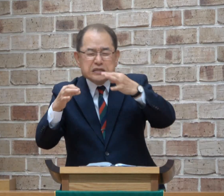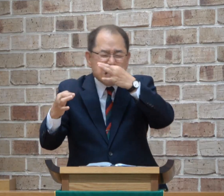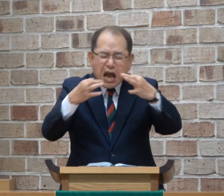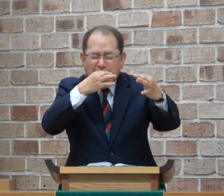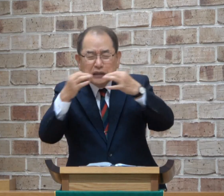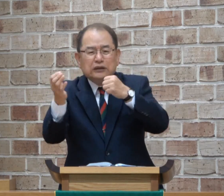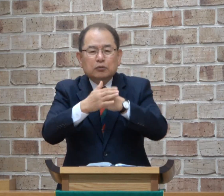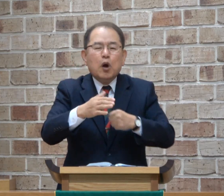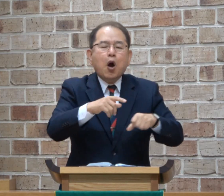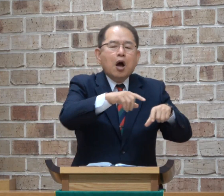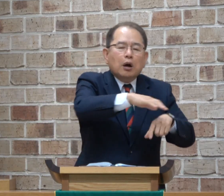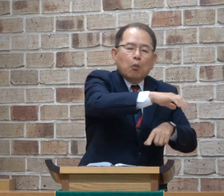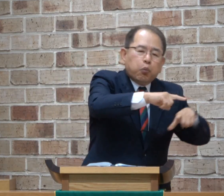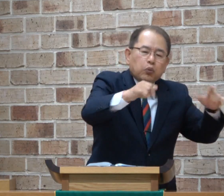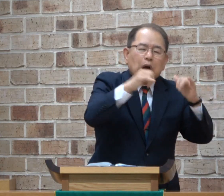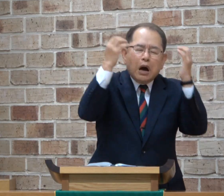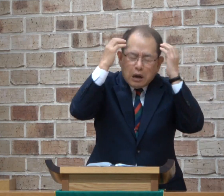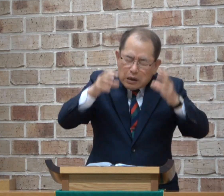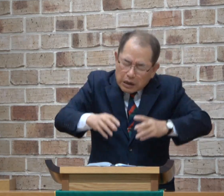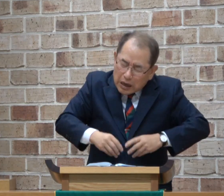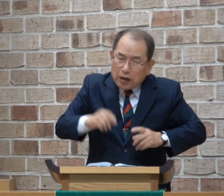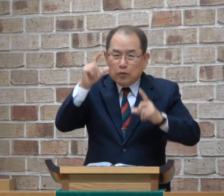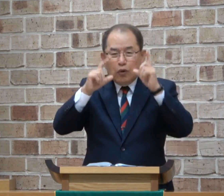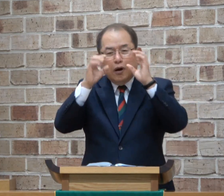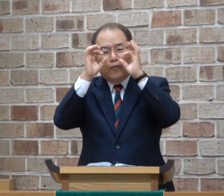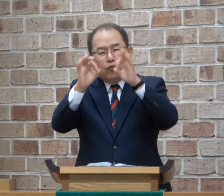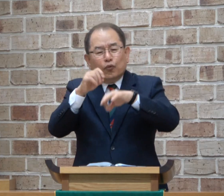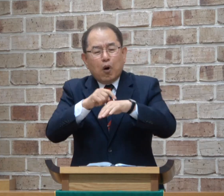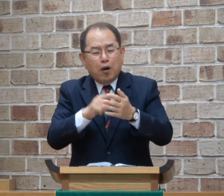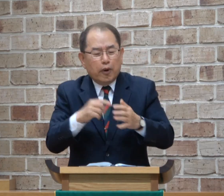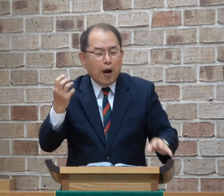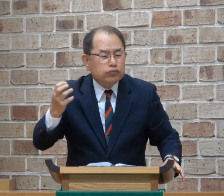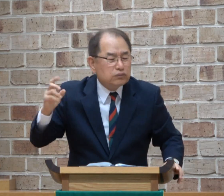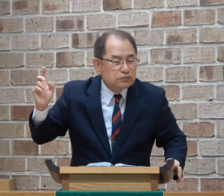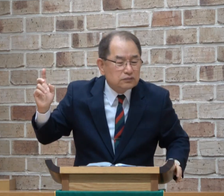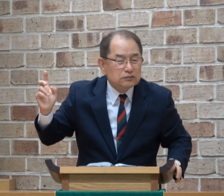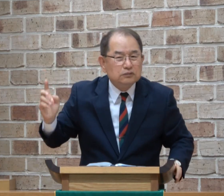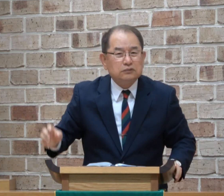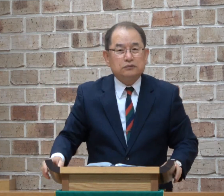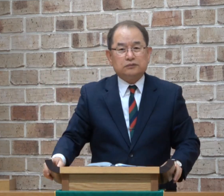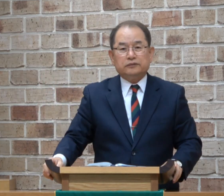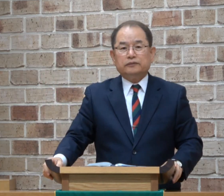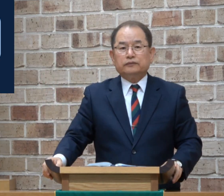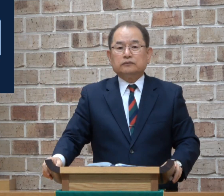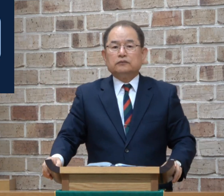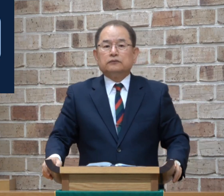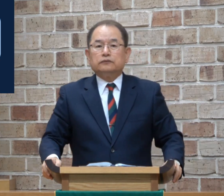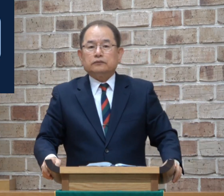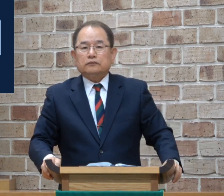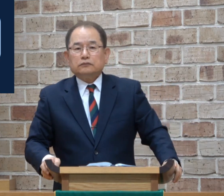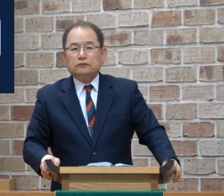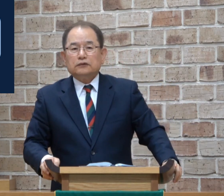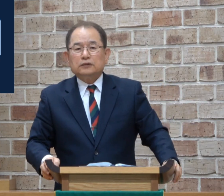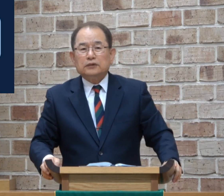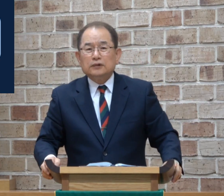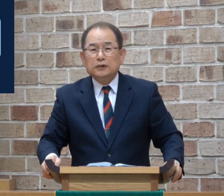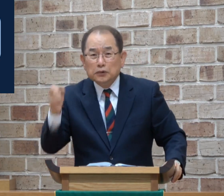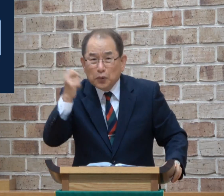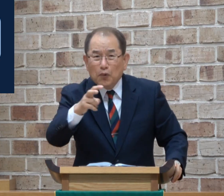세계의 전쟁 때문에 배고파서 죽어간 사람들이 많이 있습니다. 정말 마음 아픈 일입니다. 또한 내가 매일 건강을